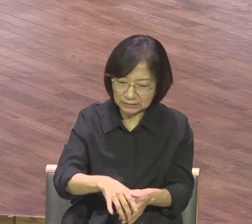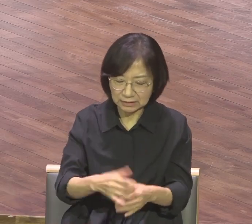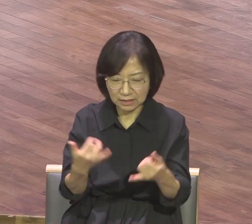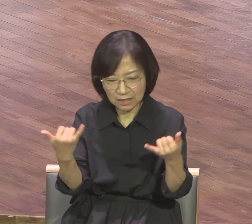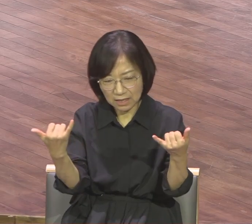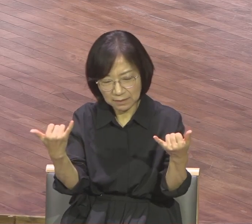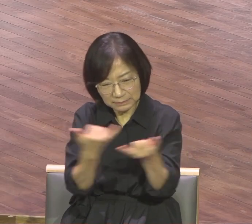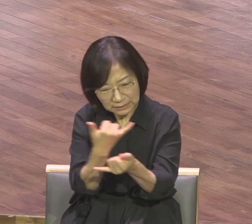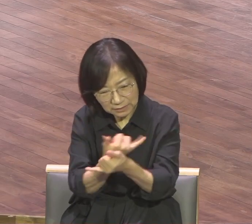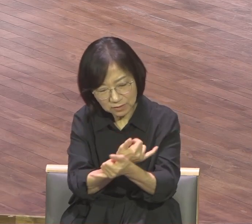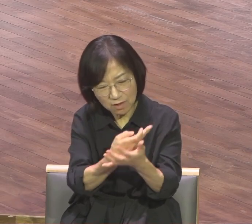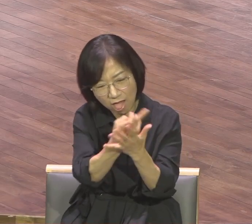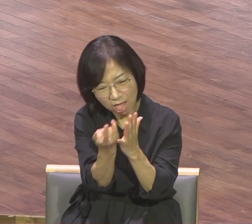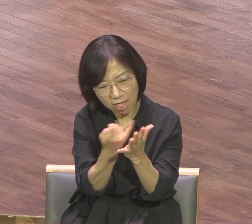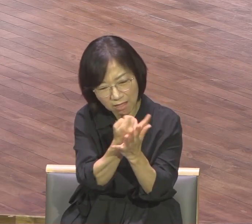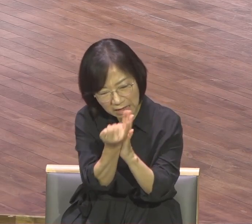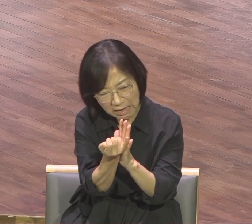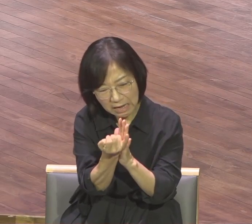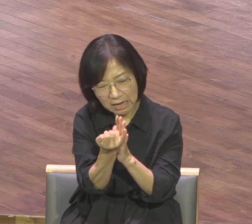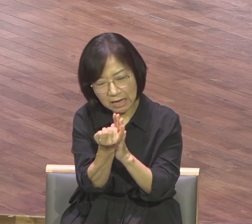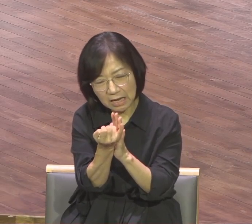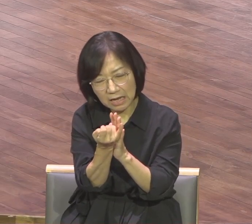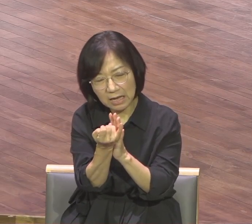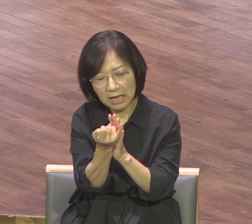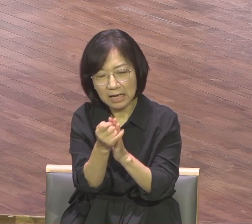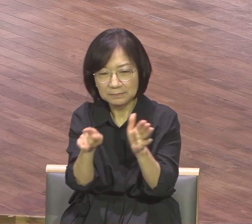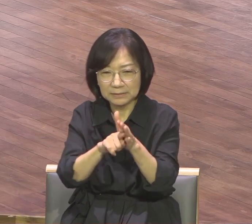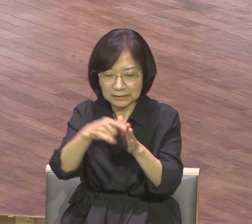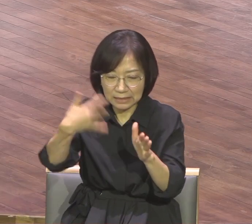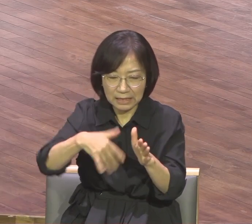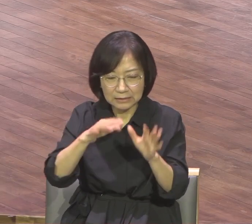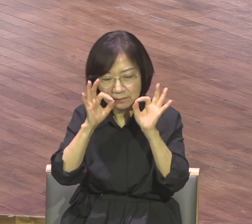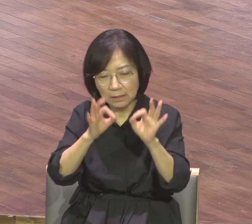보면서 금식하면서 기도한 분들이 있다고.